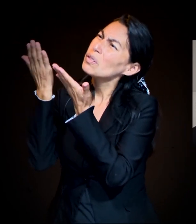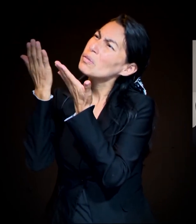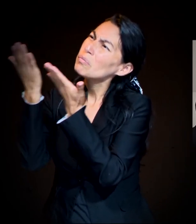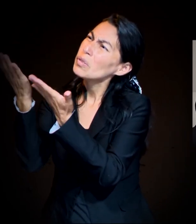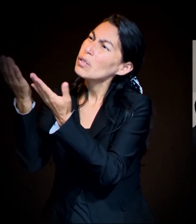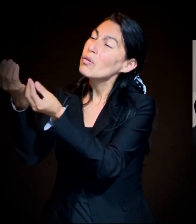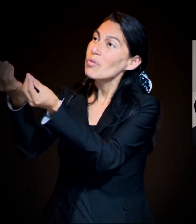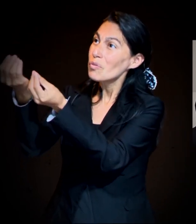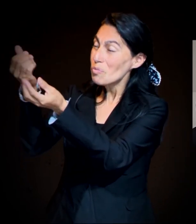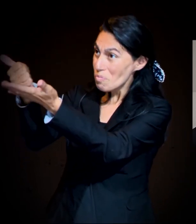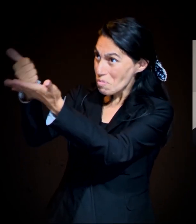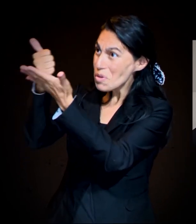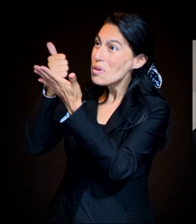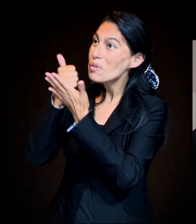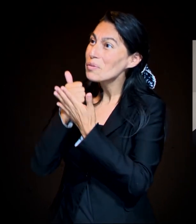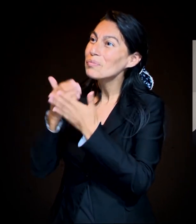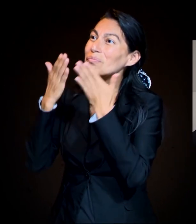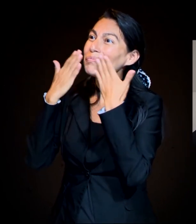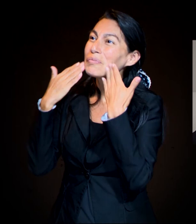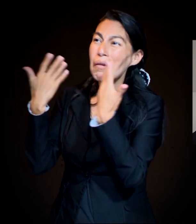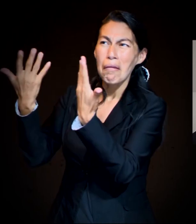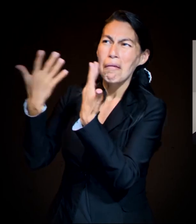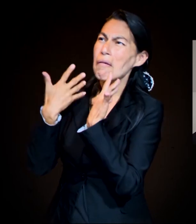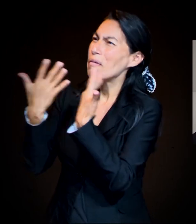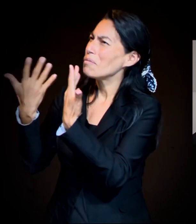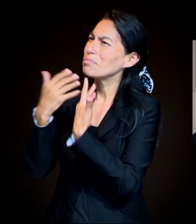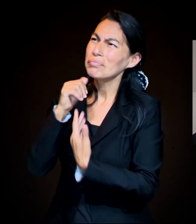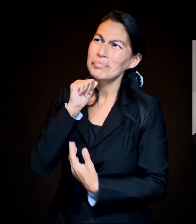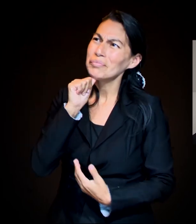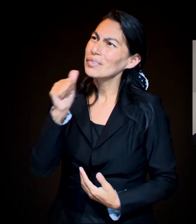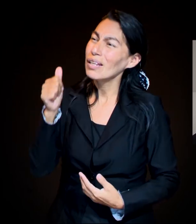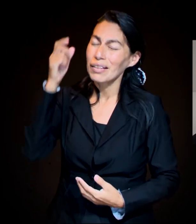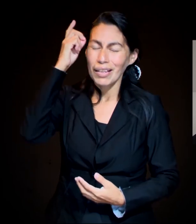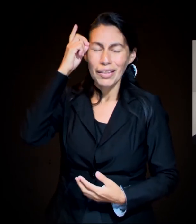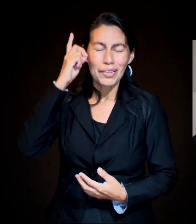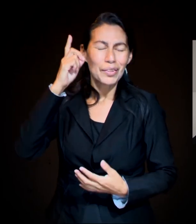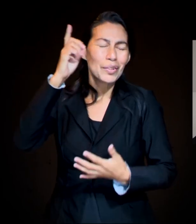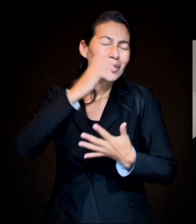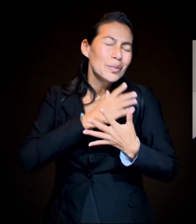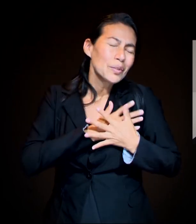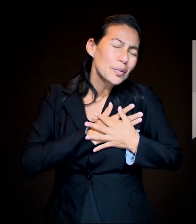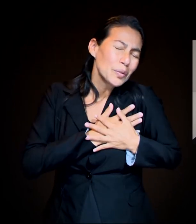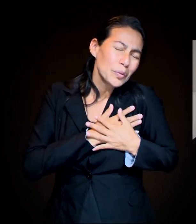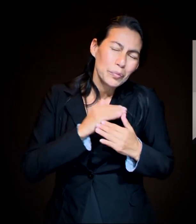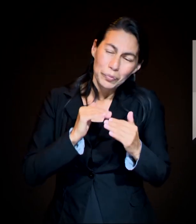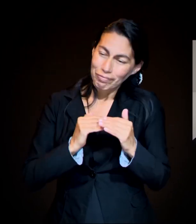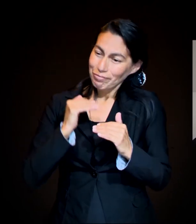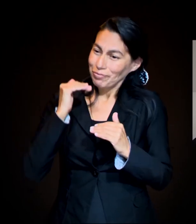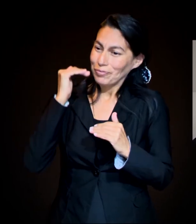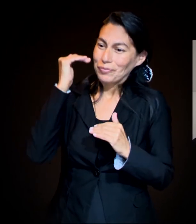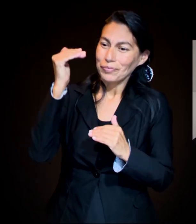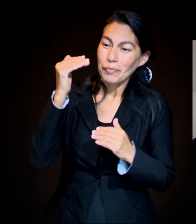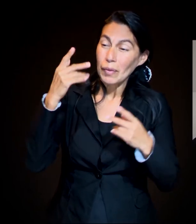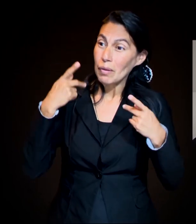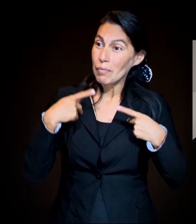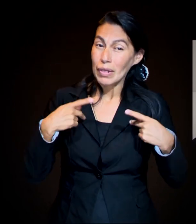me respondes en silencio y sin reproches. Dios, es tan grande tu